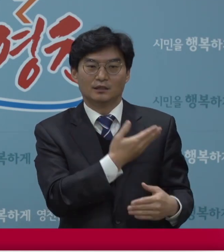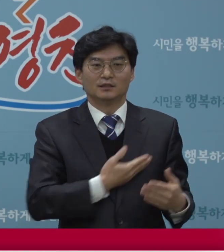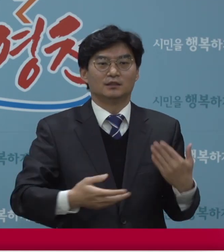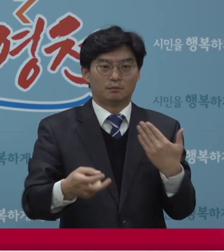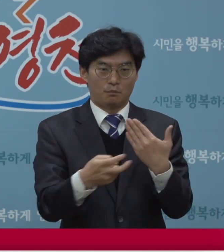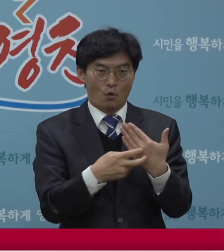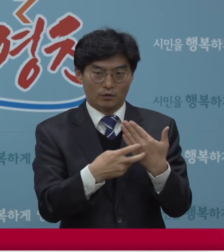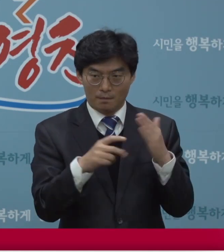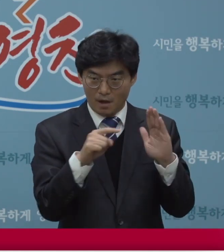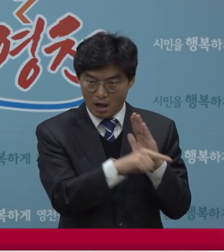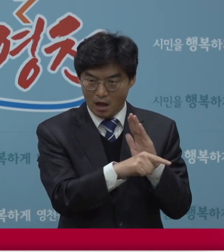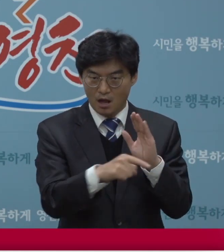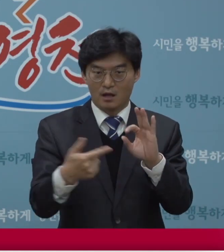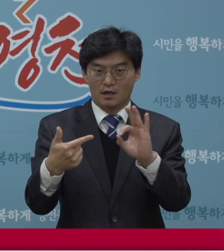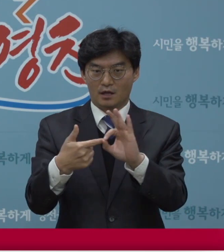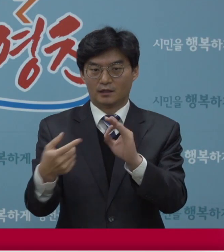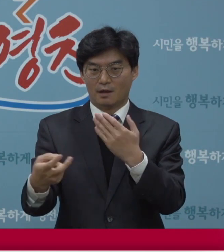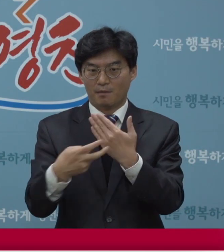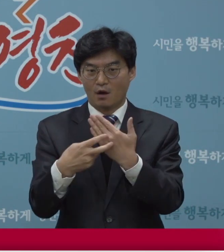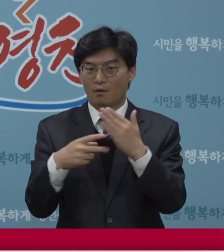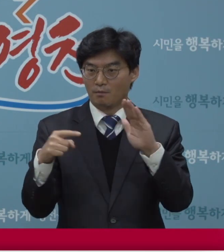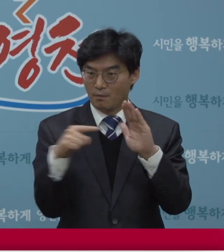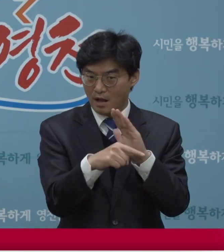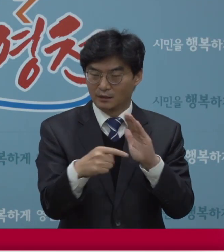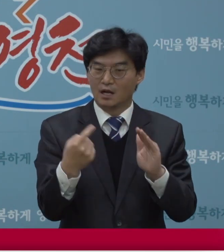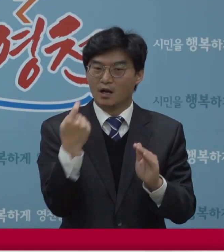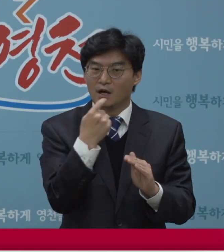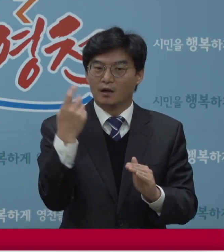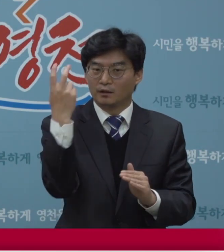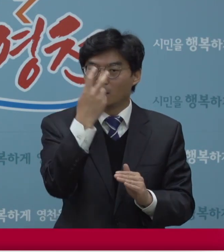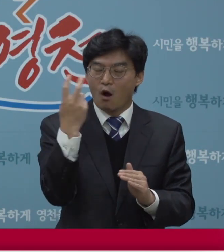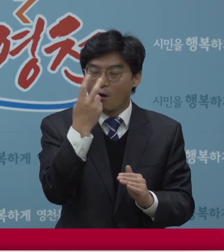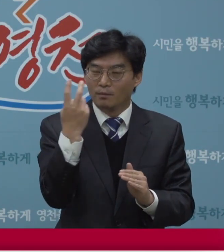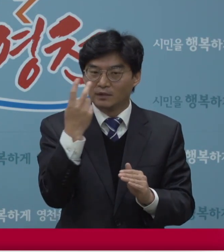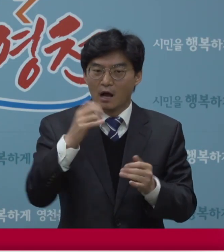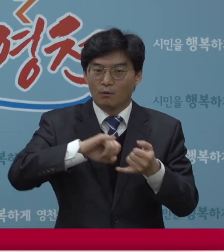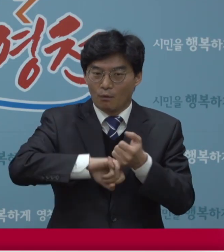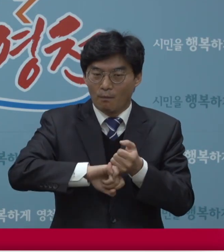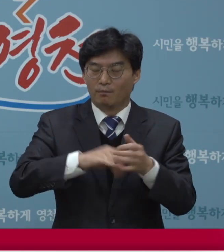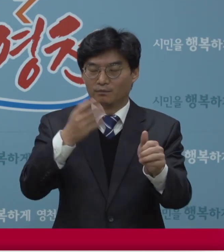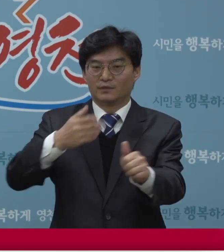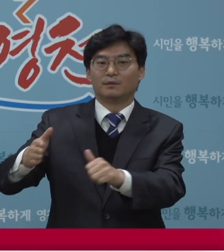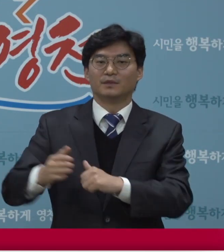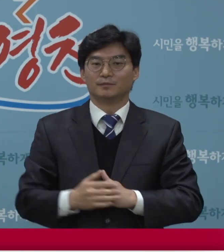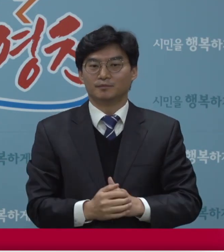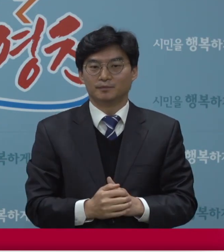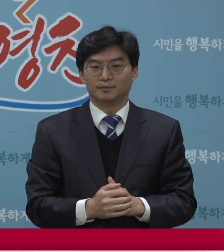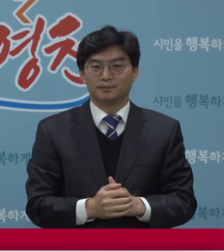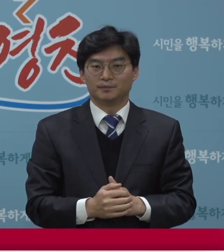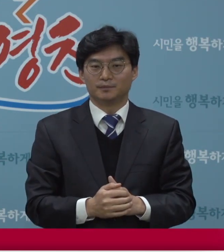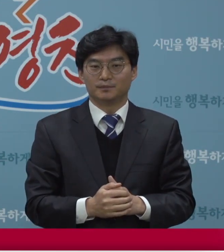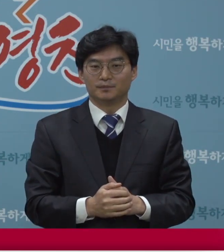영남대 영천병원 선별진료소에서 검체 검사해 주시기 부탁드립니다.